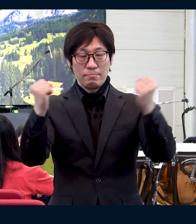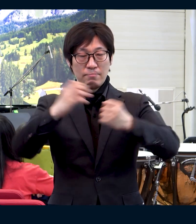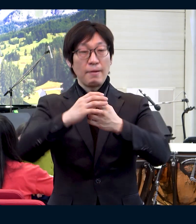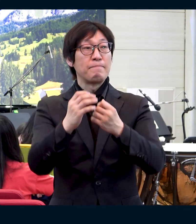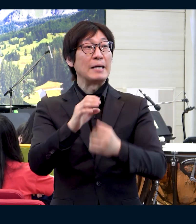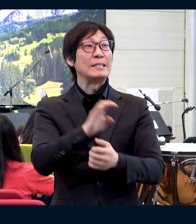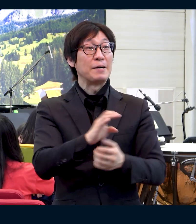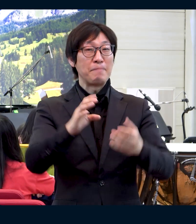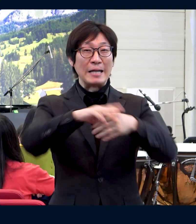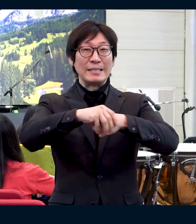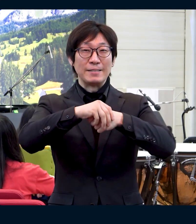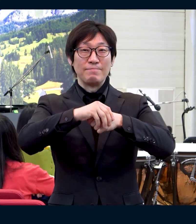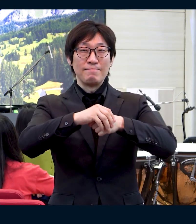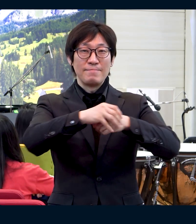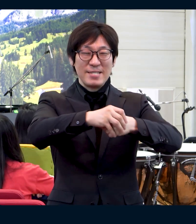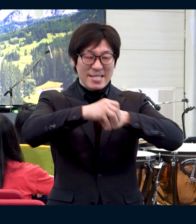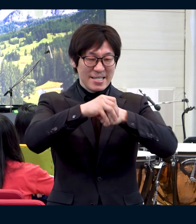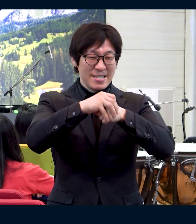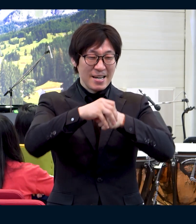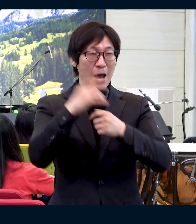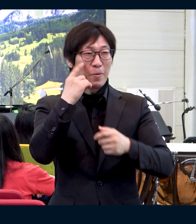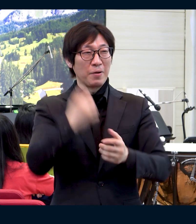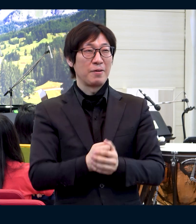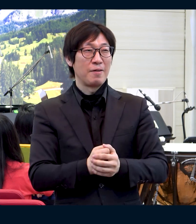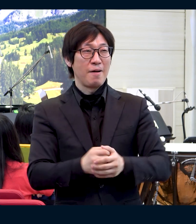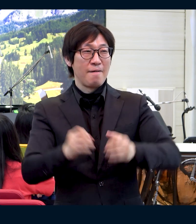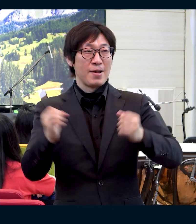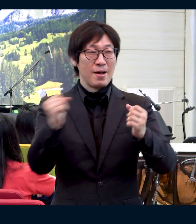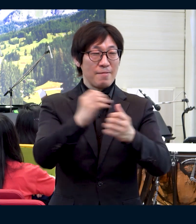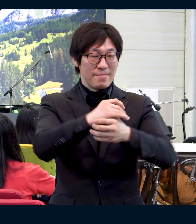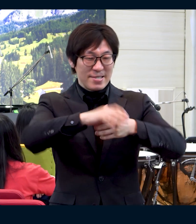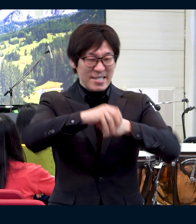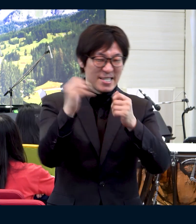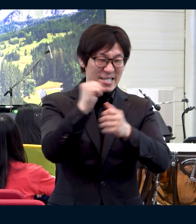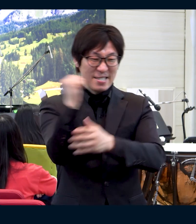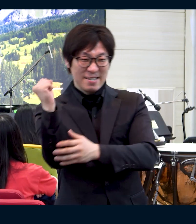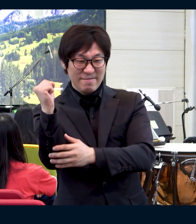없었지, 모든 팔씨름에서 지금 제가 다 이기고 있어요.